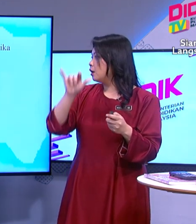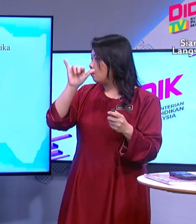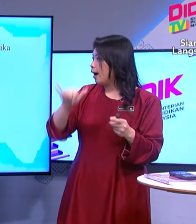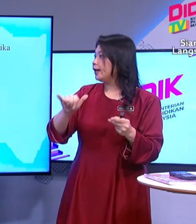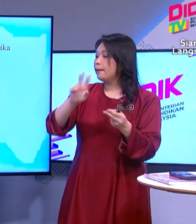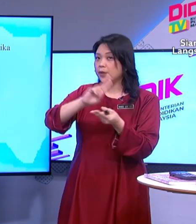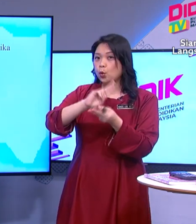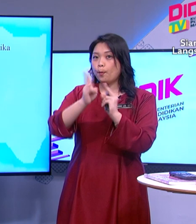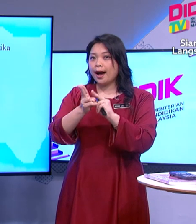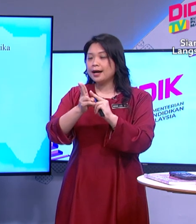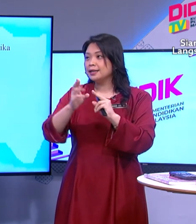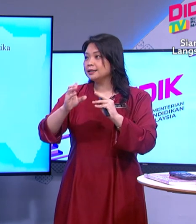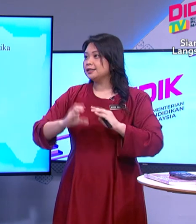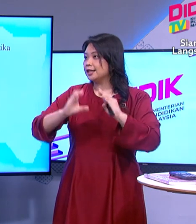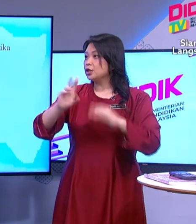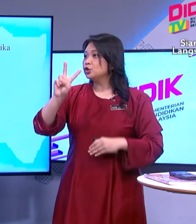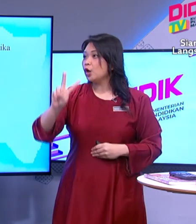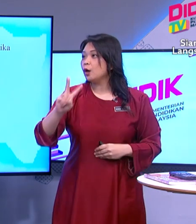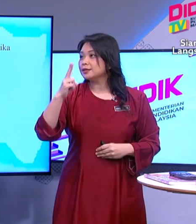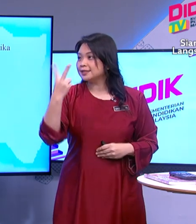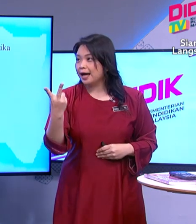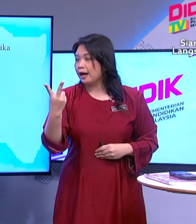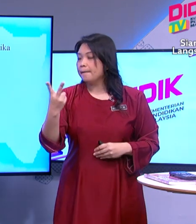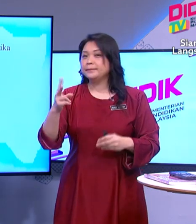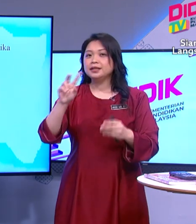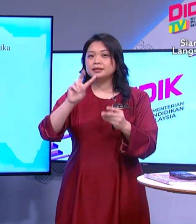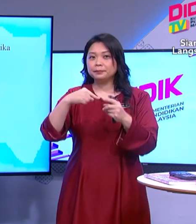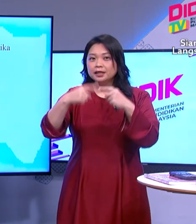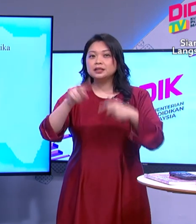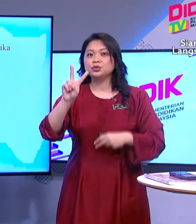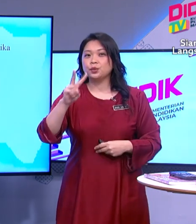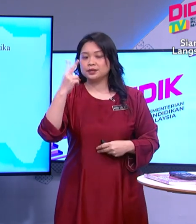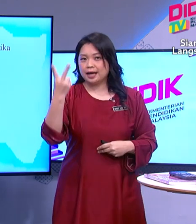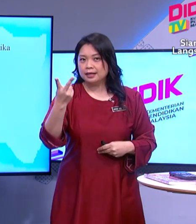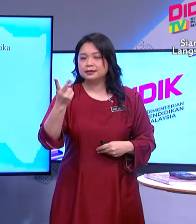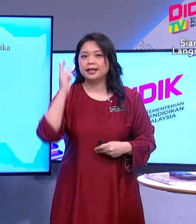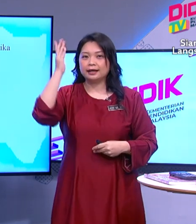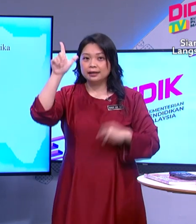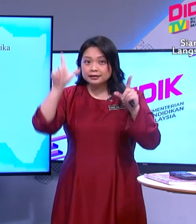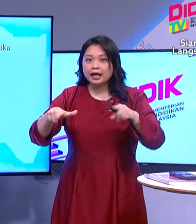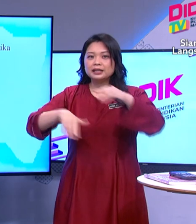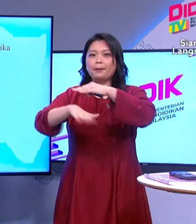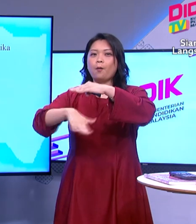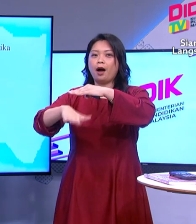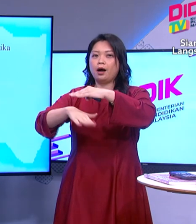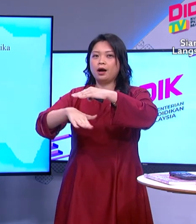Hai white bopha secara song song by nede song-song dia akan letak di bawah